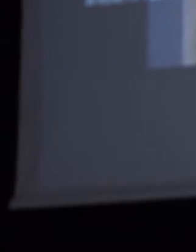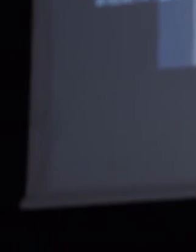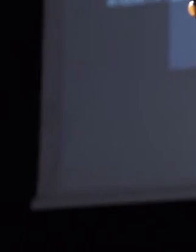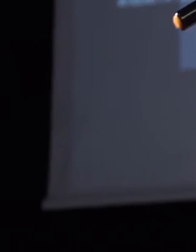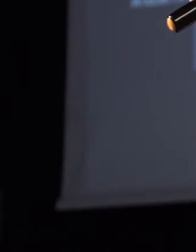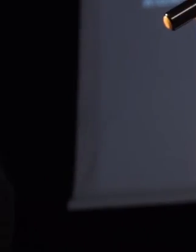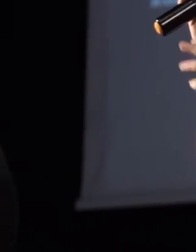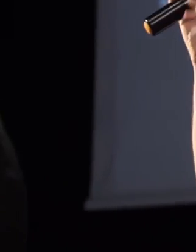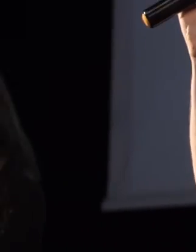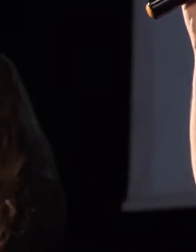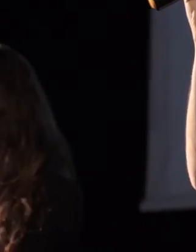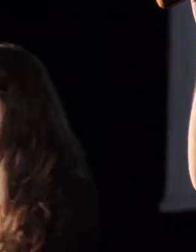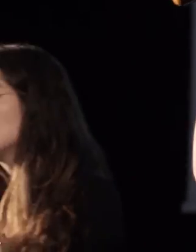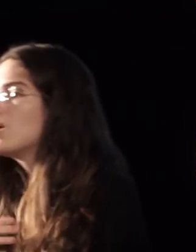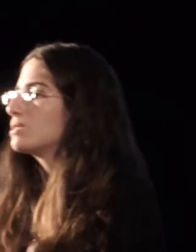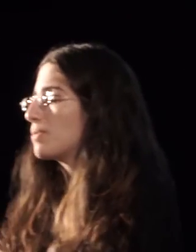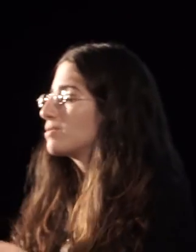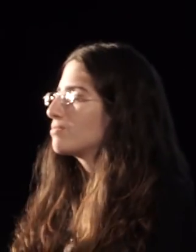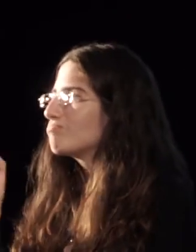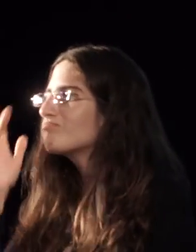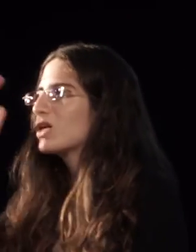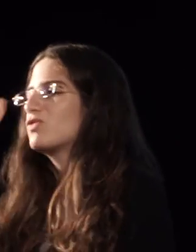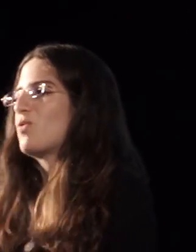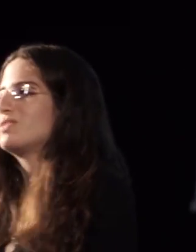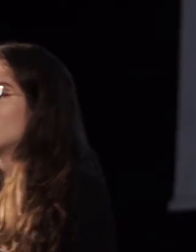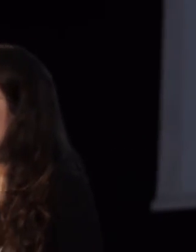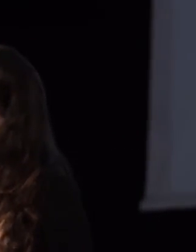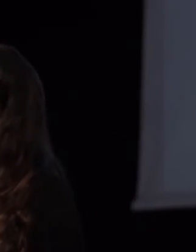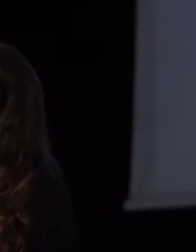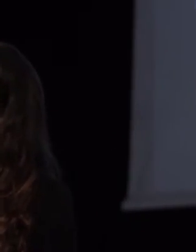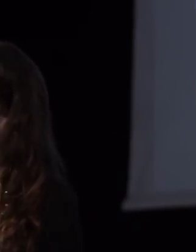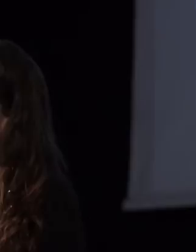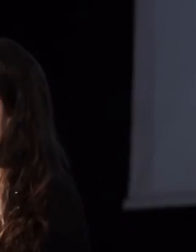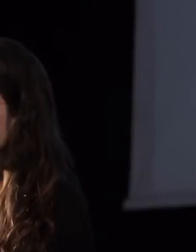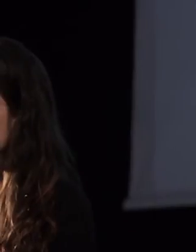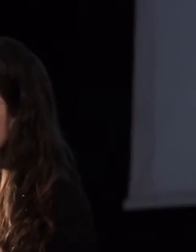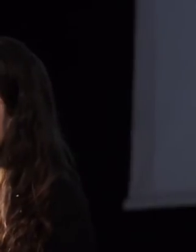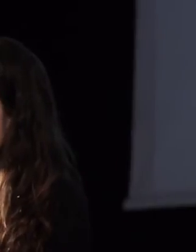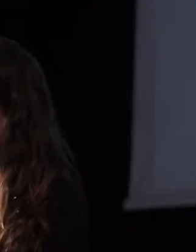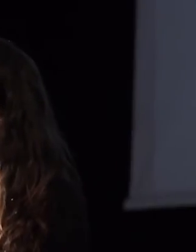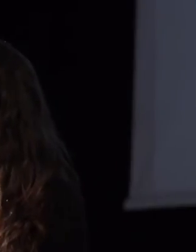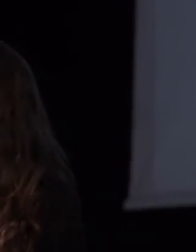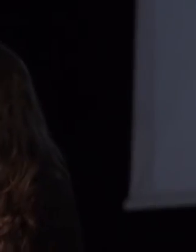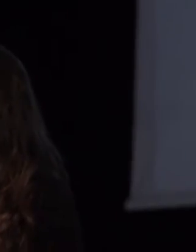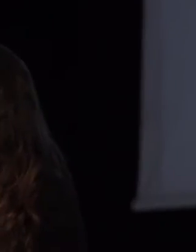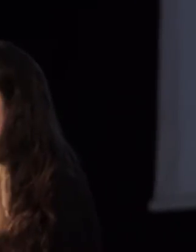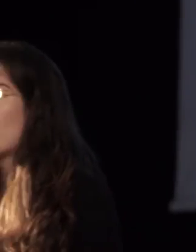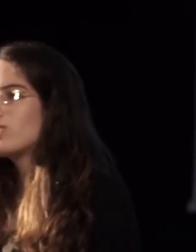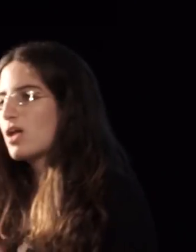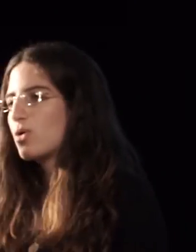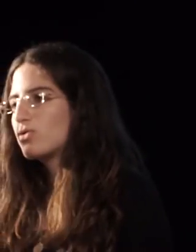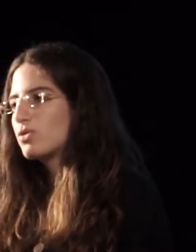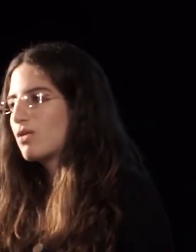לא עשו את זה. אז זה איזושהי נקודה למחשבה. עוד קונספציה שיש הרבה פעמים, שקורה שאתה יותר קיצוני או